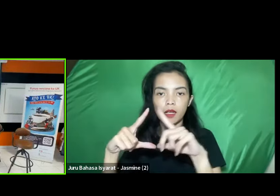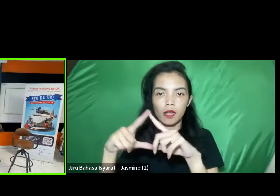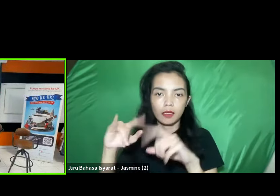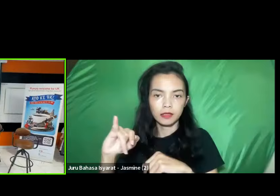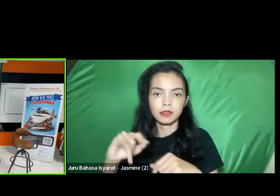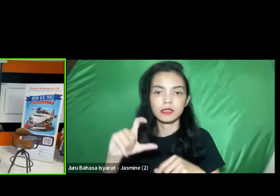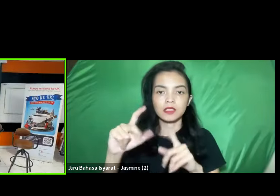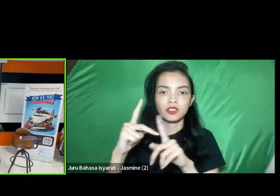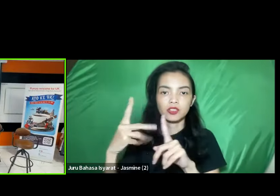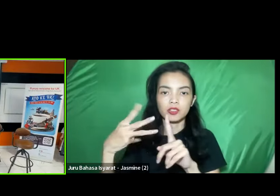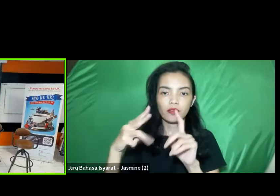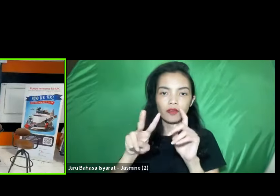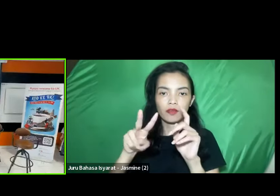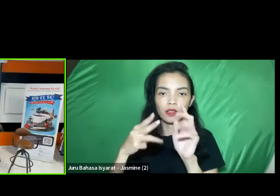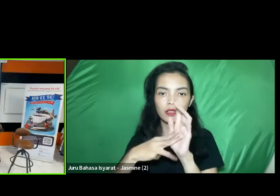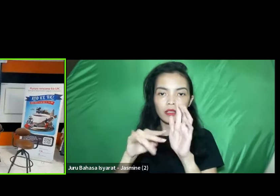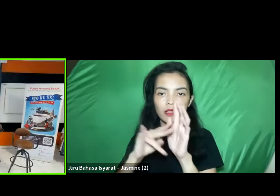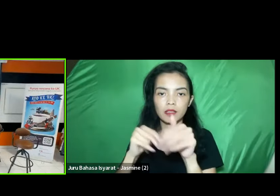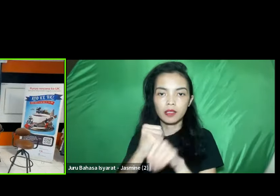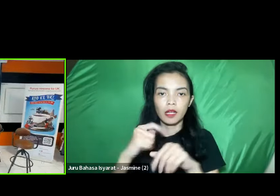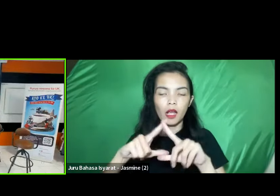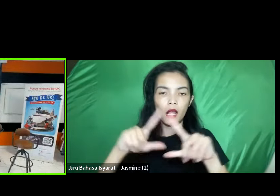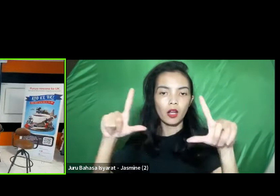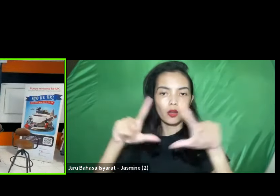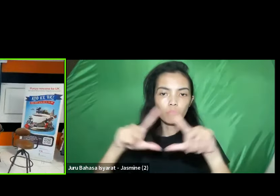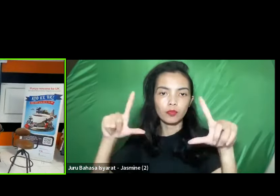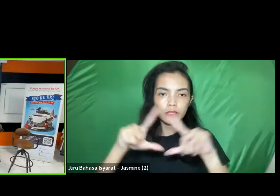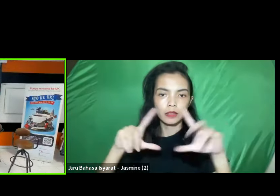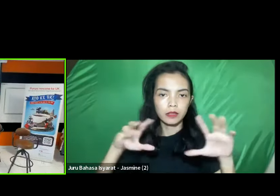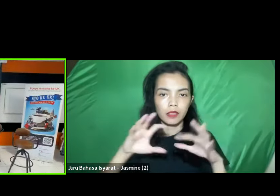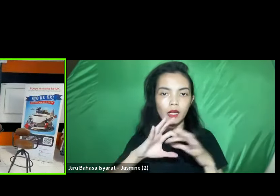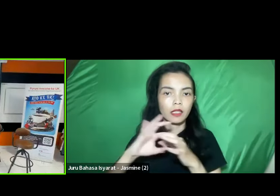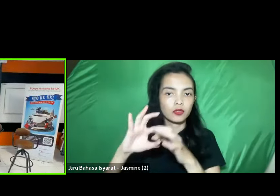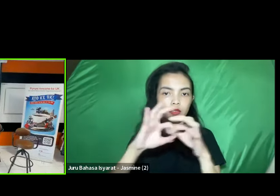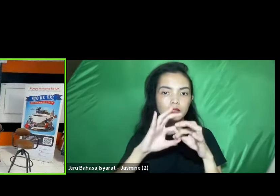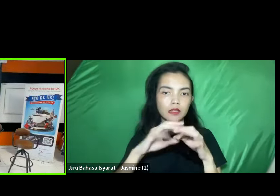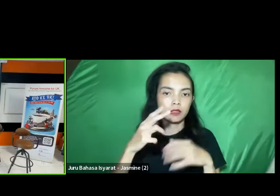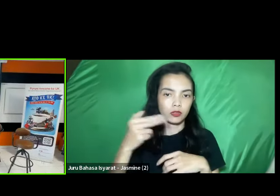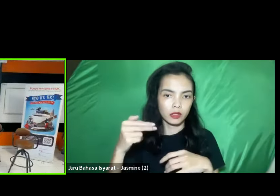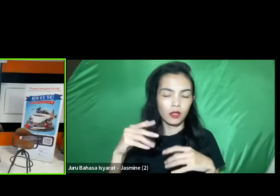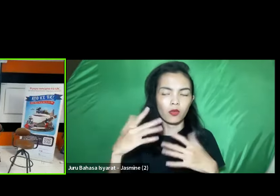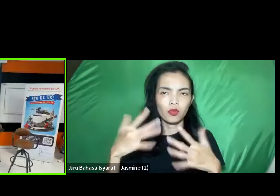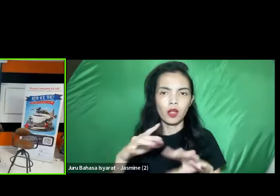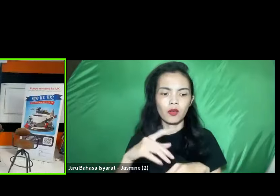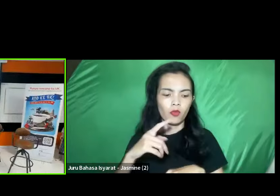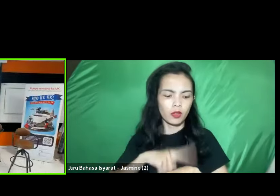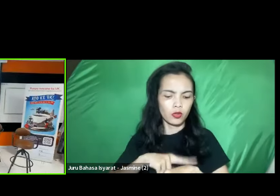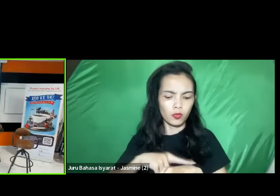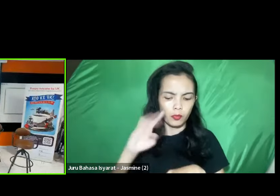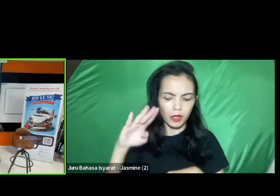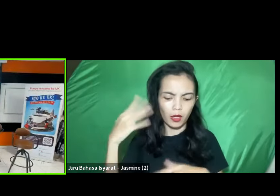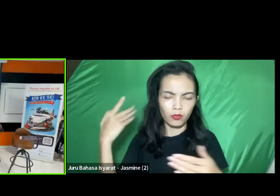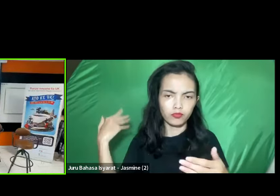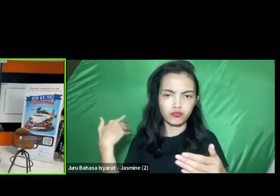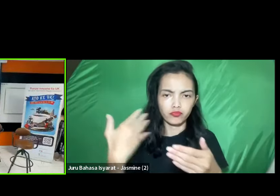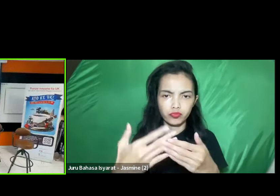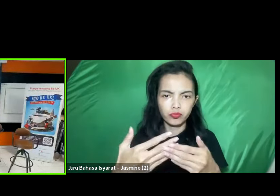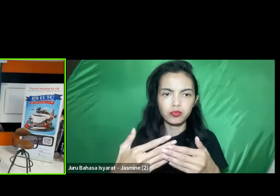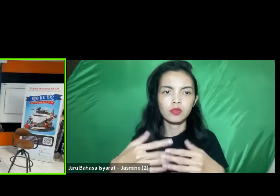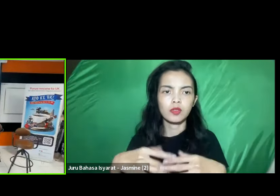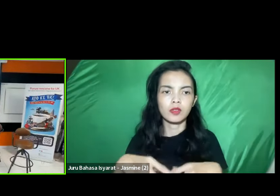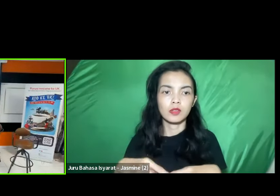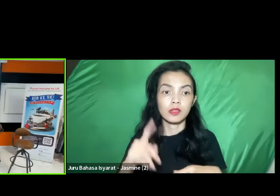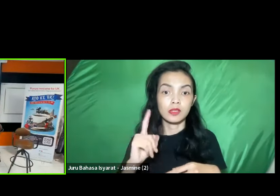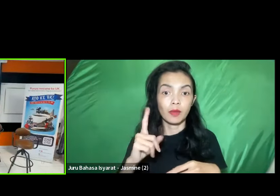alumni Association Indonesia ini sudah berlangsung selama kurang lebih 4 tahun jadi ee Shing 40